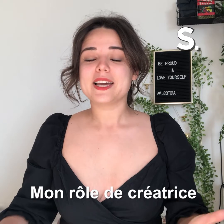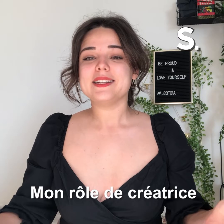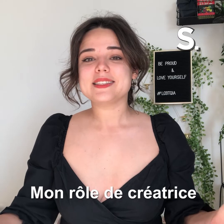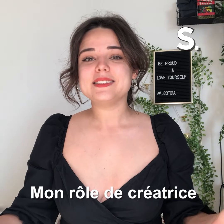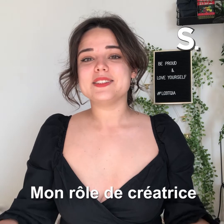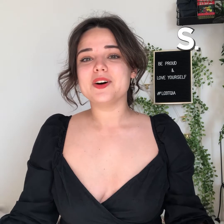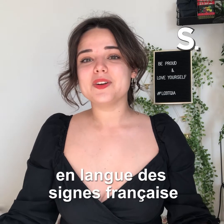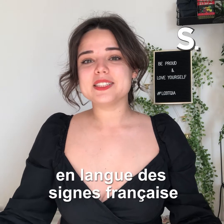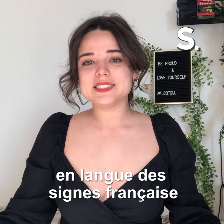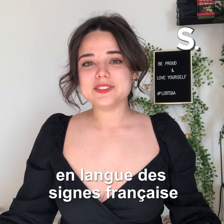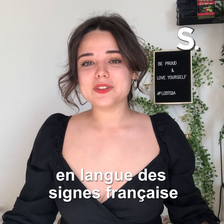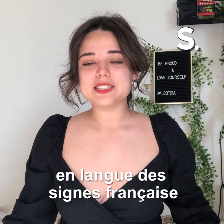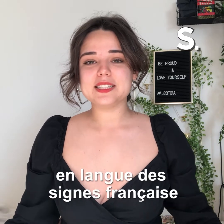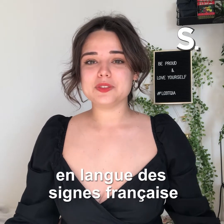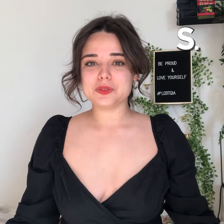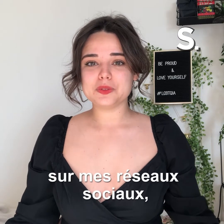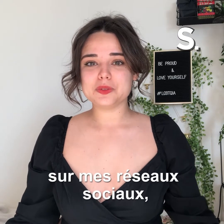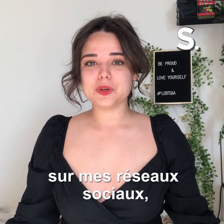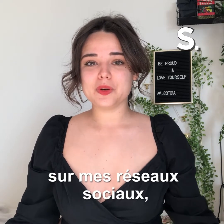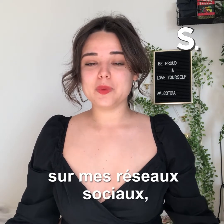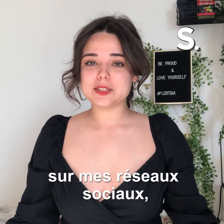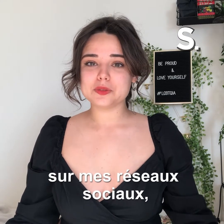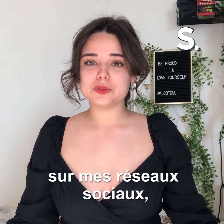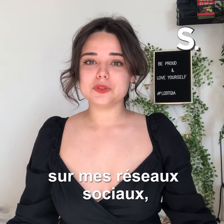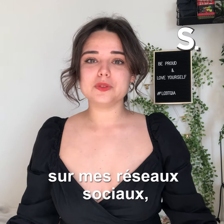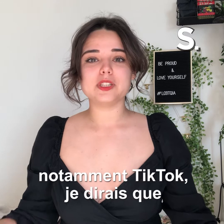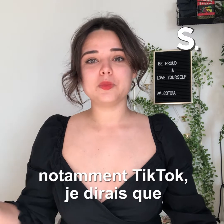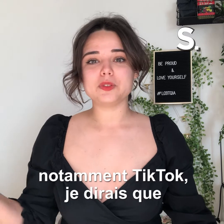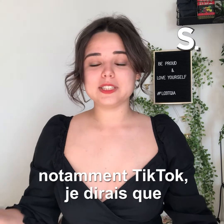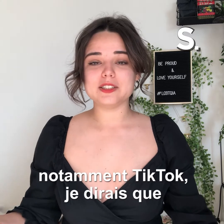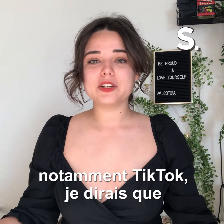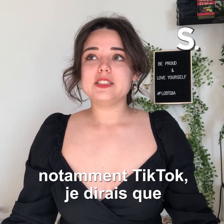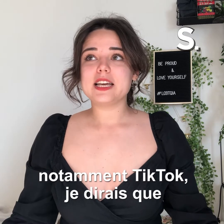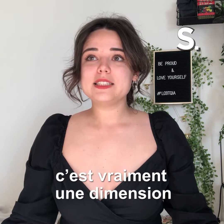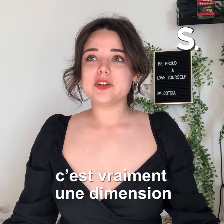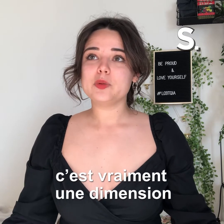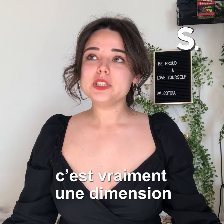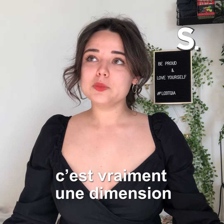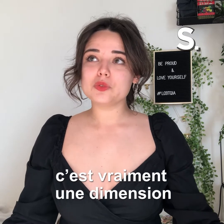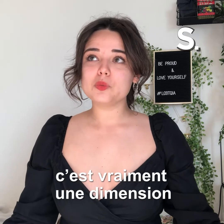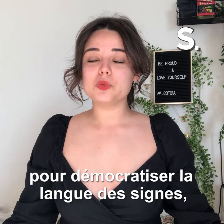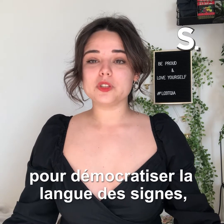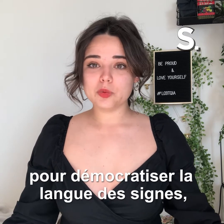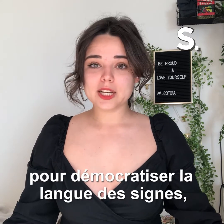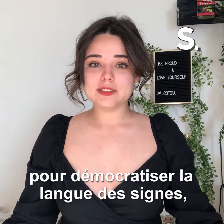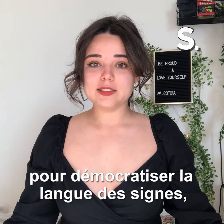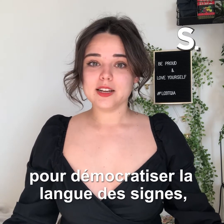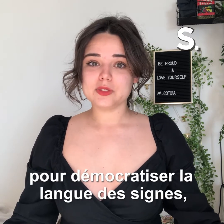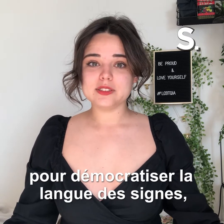créatrice en langue des signes française, sur mes réseaux sociaux, notamment TikTok, je dirais que c'est vraiment une dimension pour démocratiser la langue des